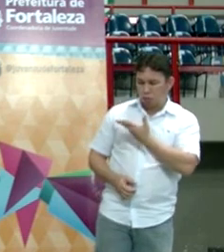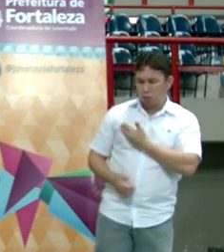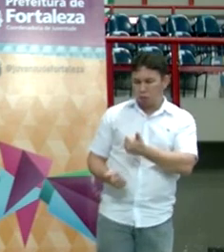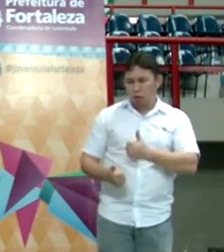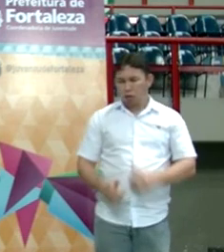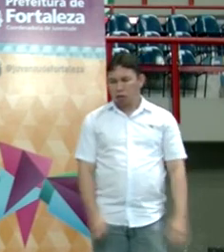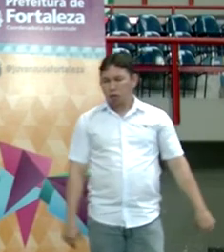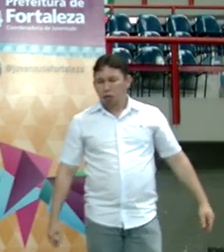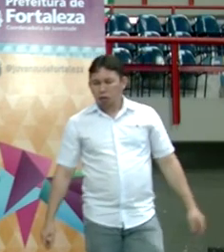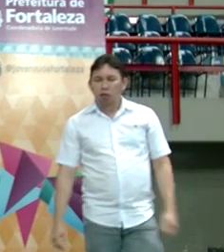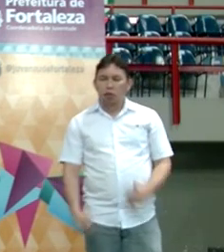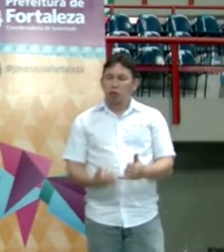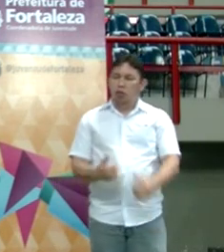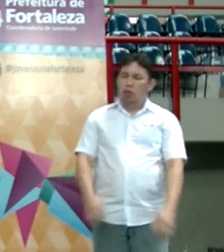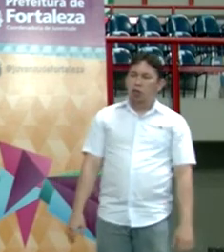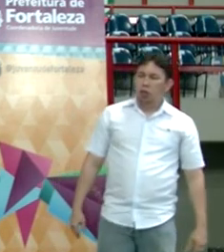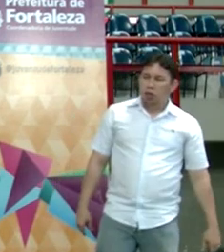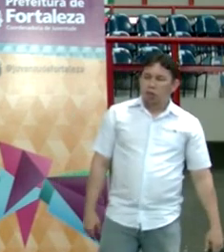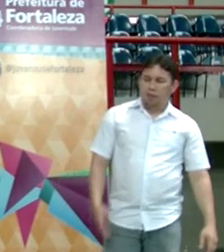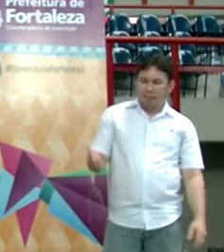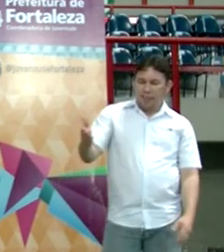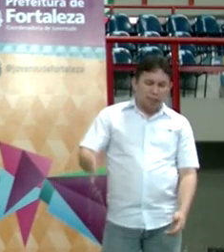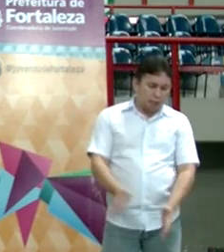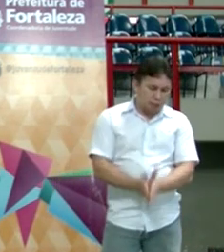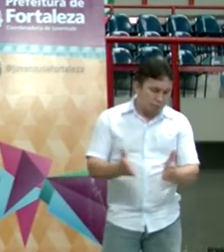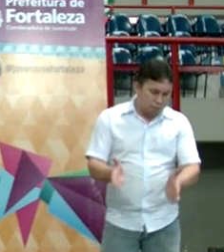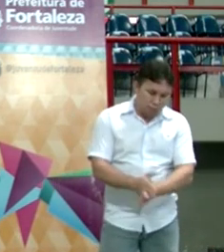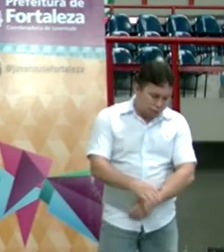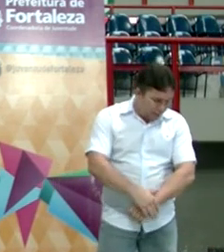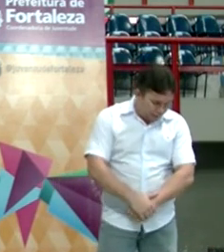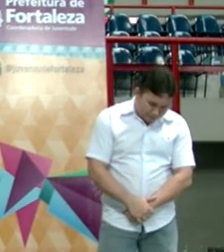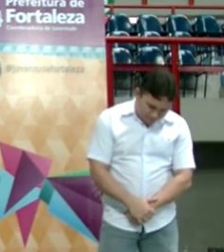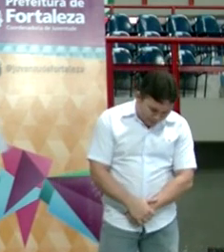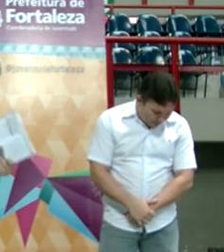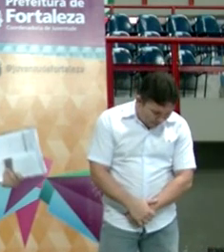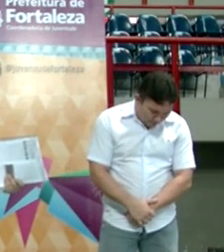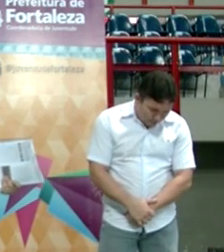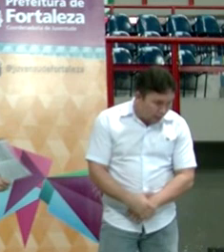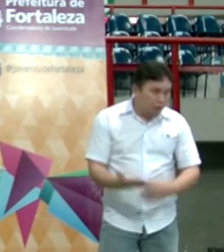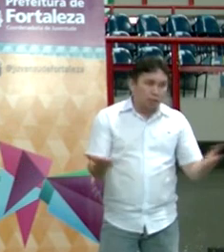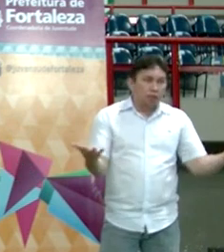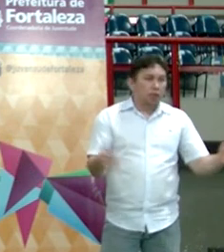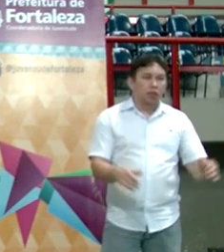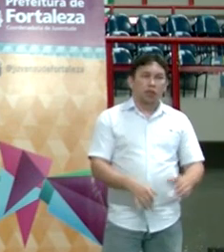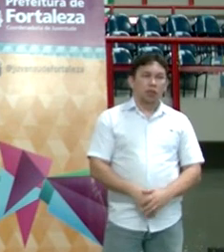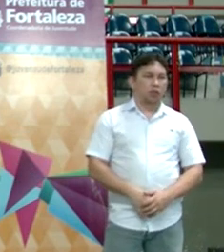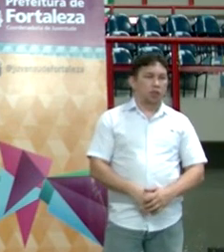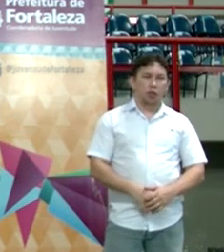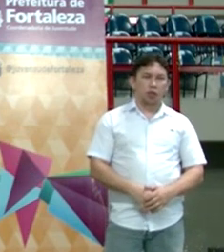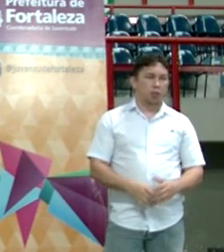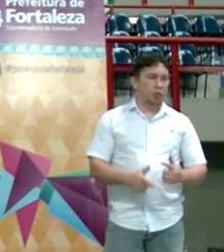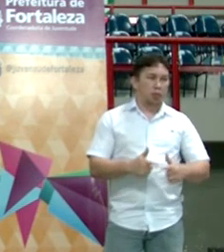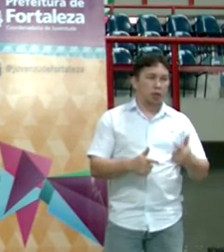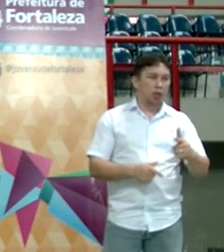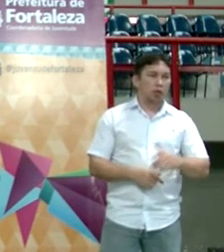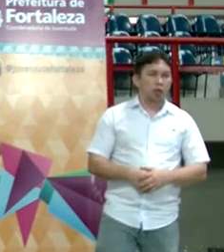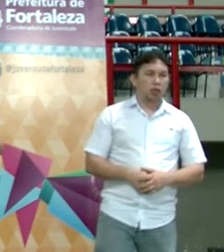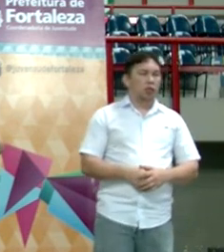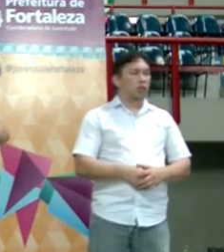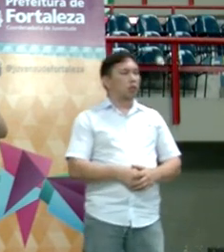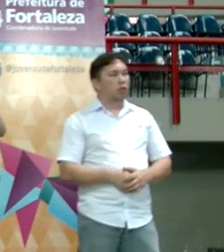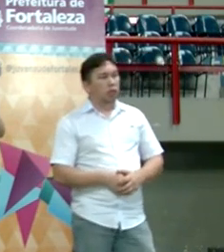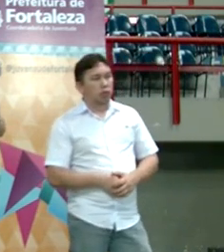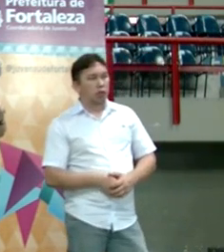conversando, aí você não brinca, eita, coisa de pobre. Não tem problema. Mas outra coisa é eu